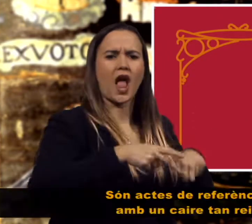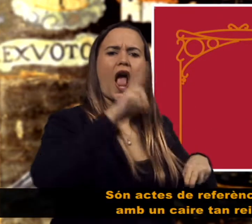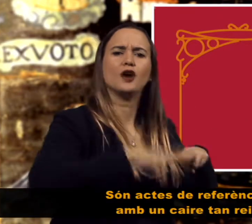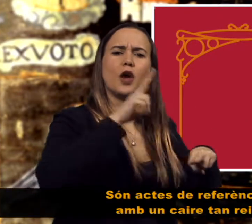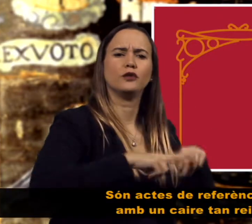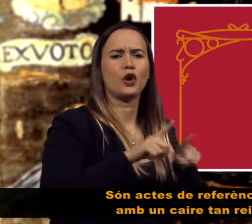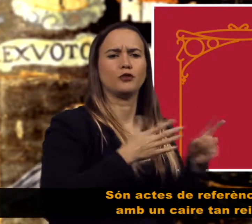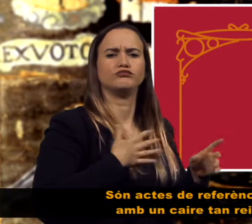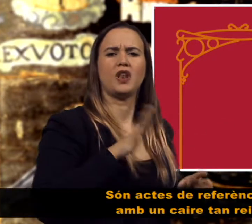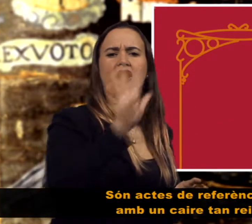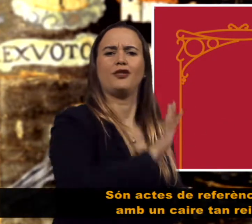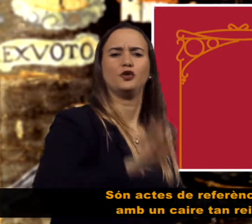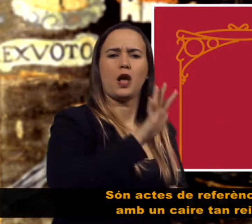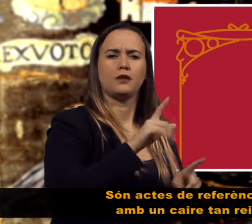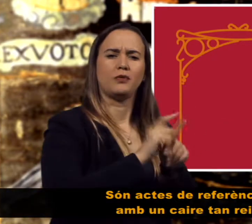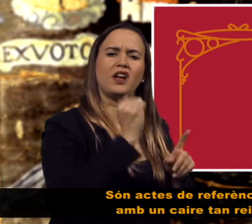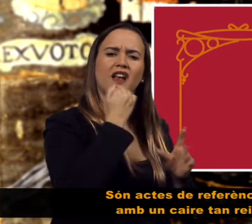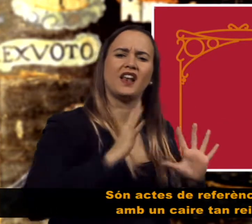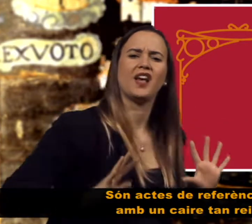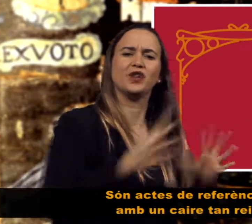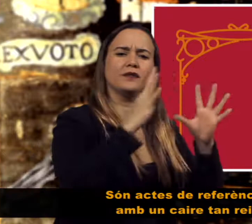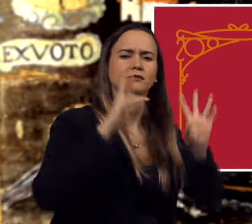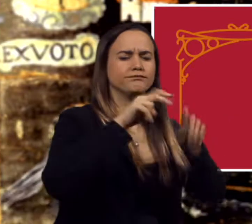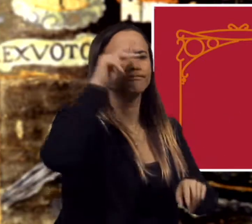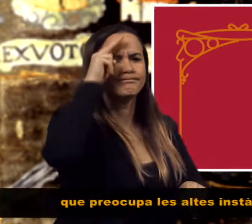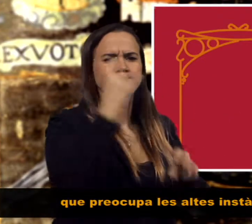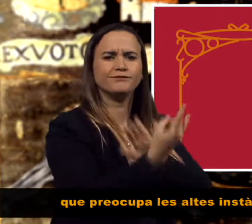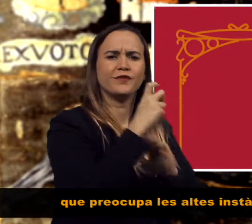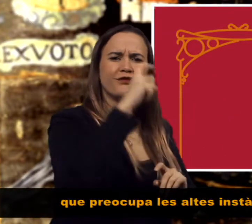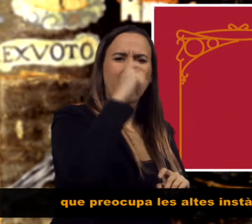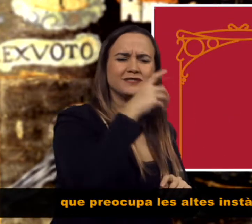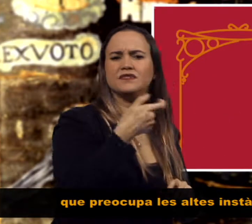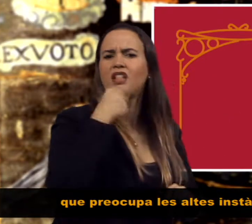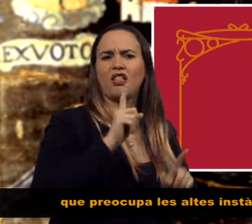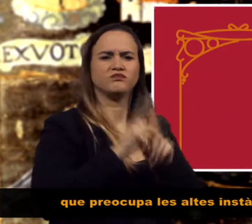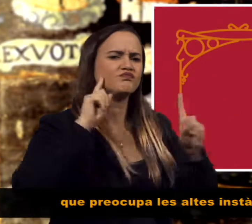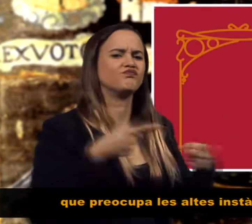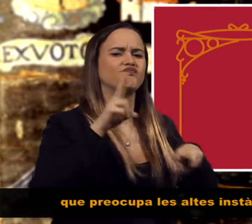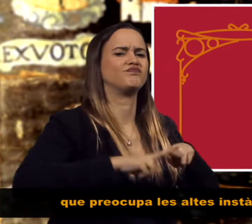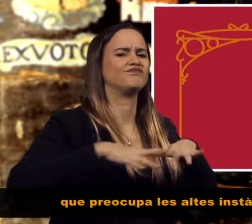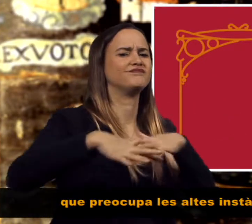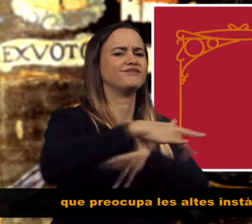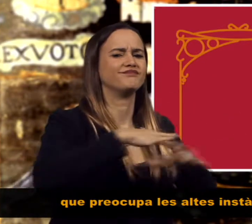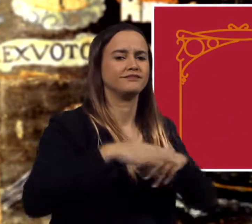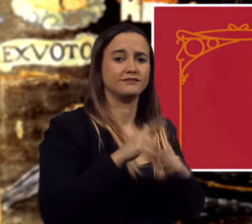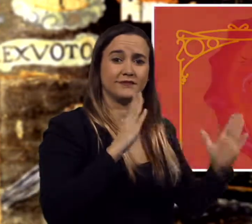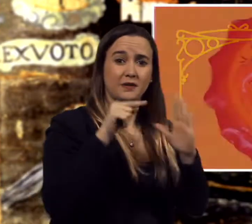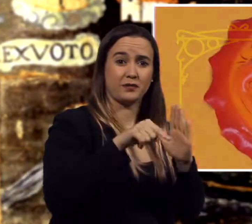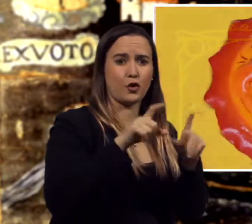Són actes de referència nacional amb un caire tan reivindicatiu que preocupa les altes instàncies franquistes.